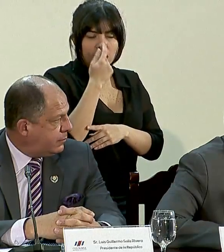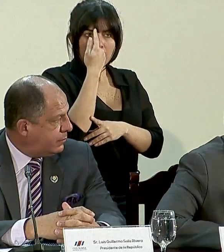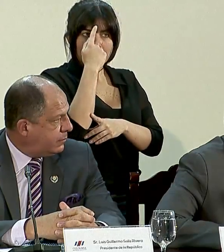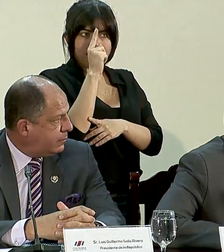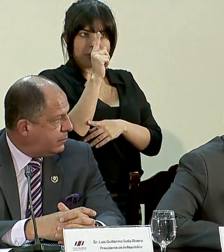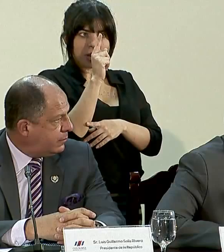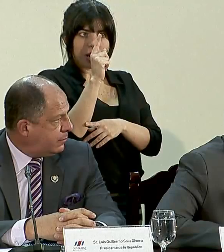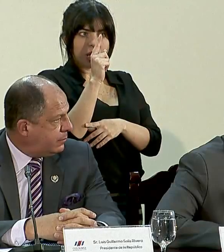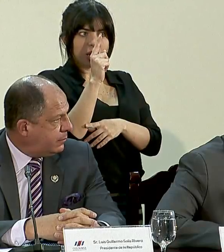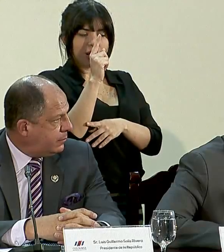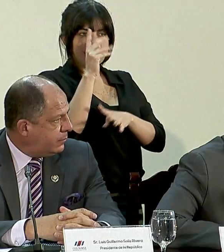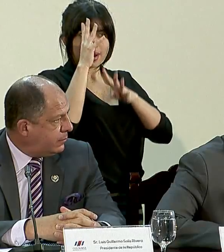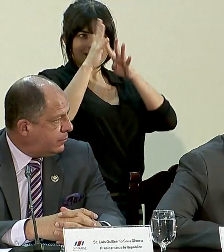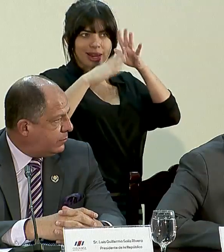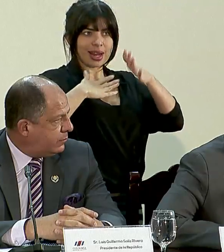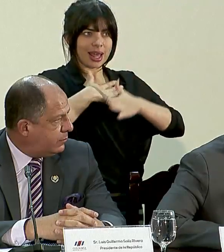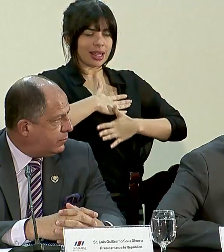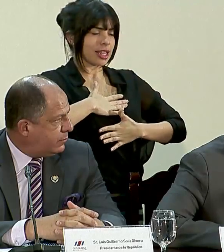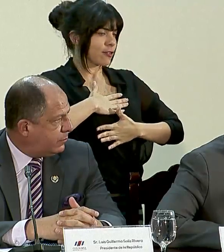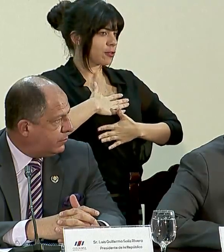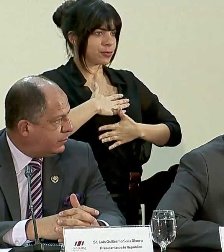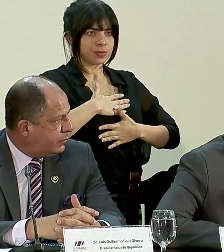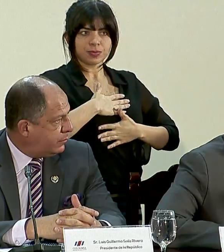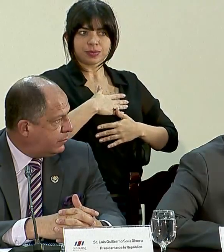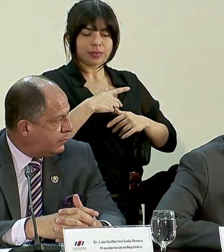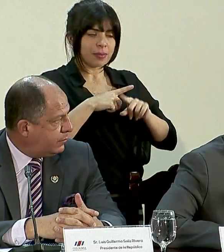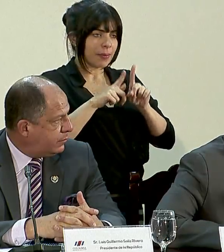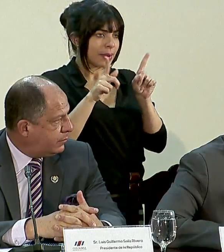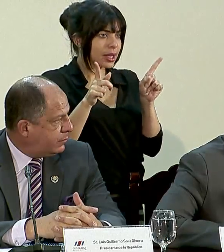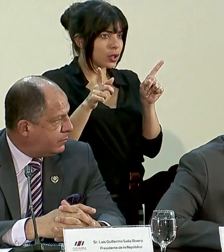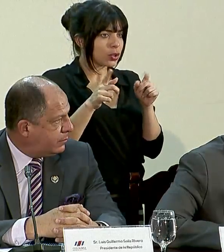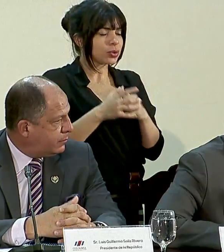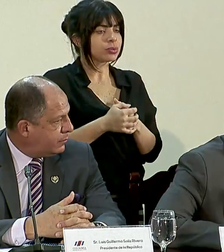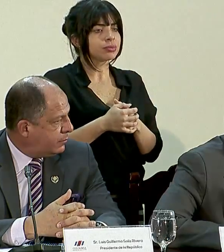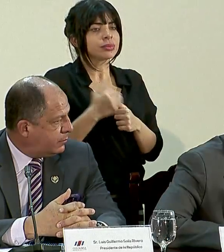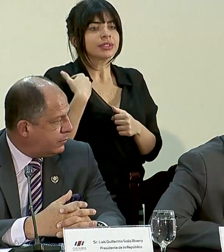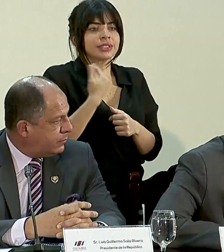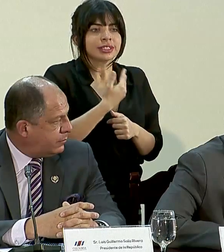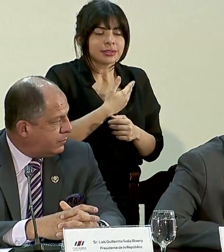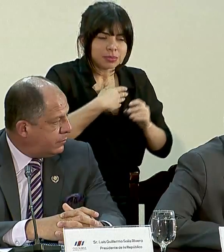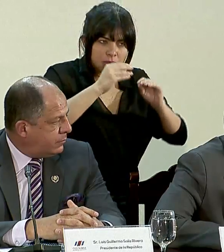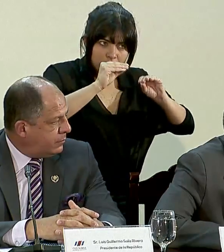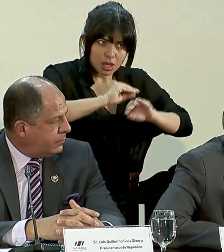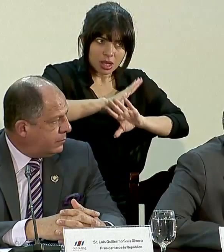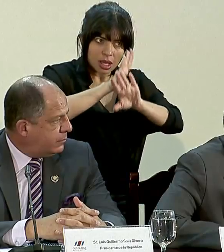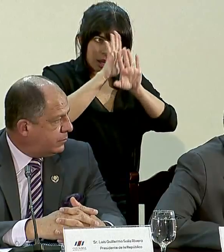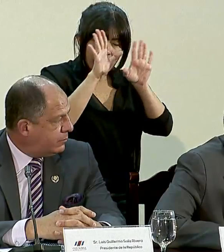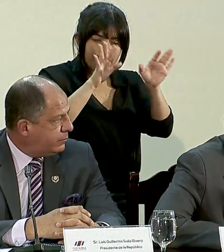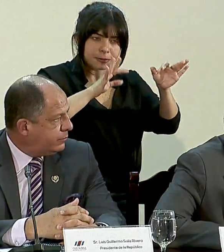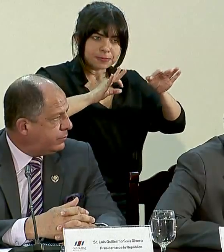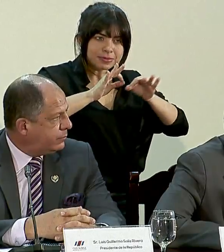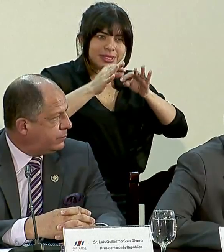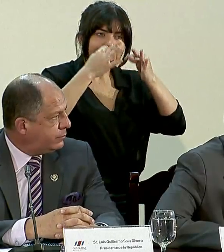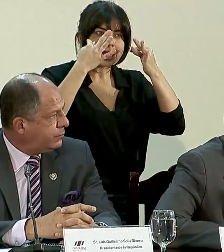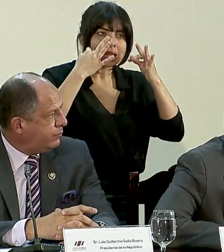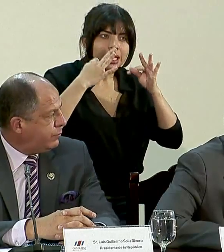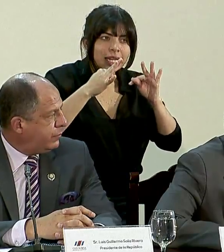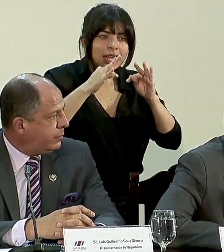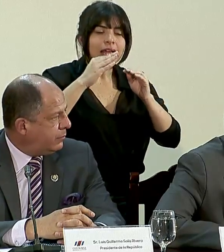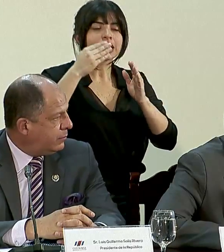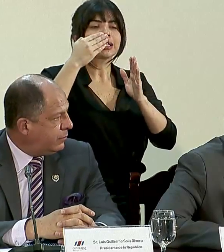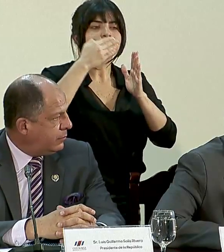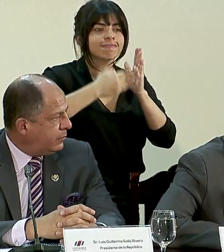fines recreativos. Sin embargo, hemos sido muy claros y hemos tratado de ser,